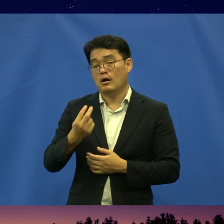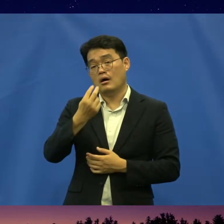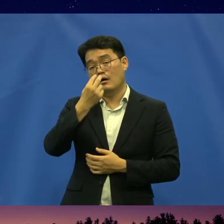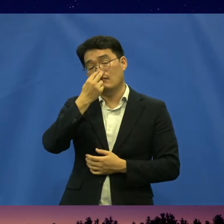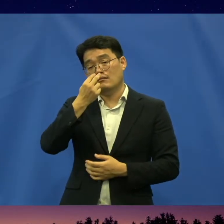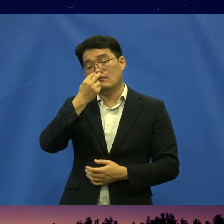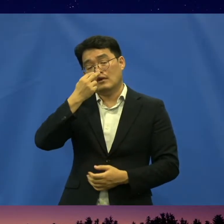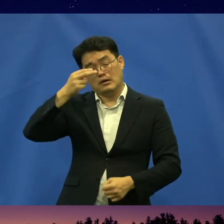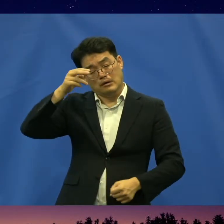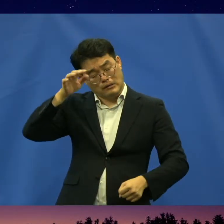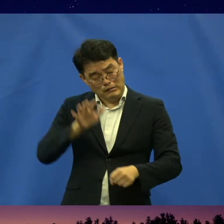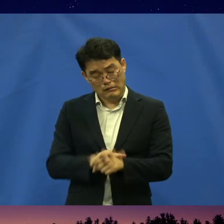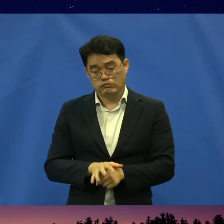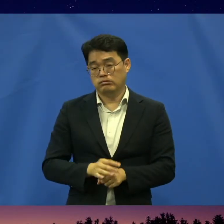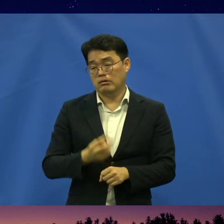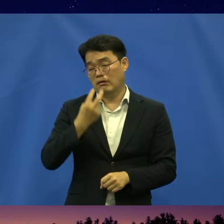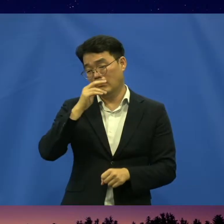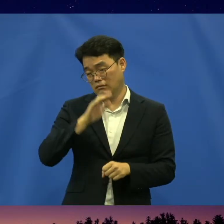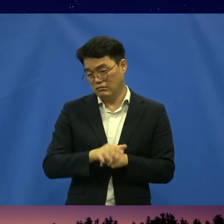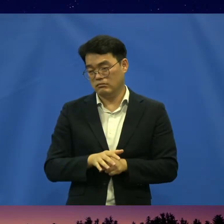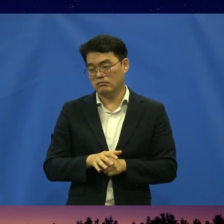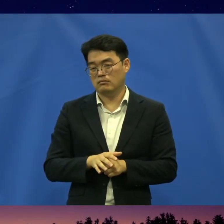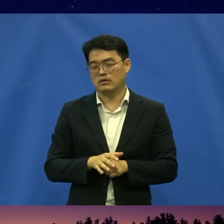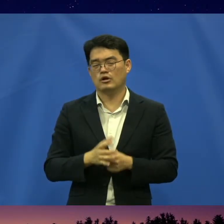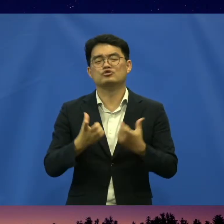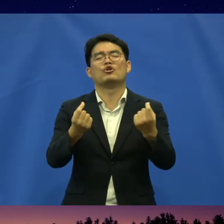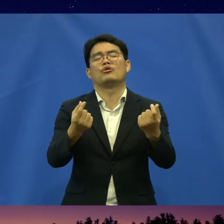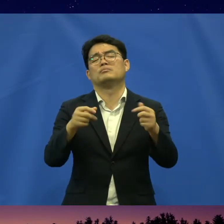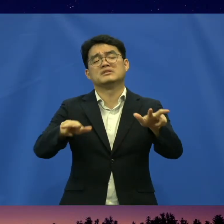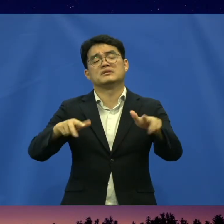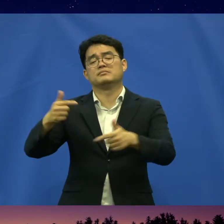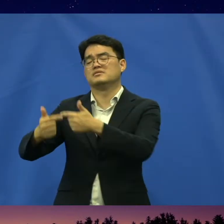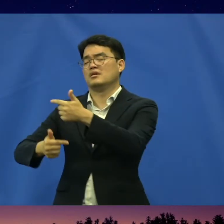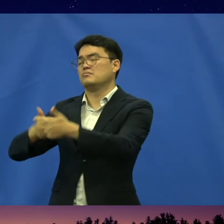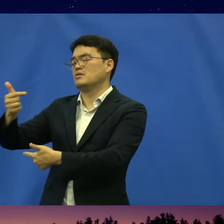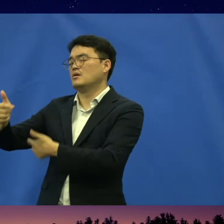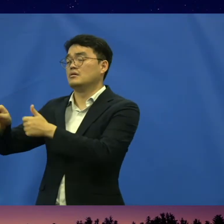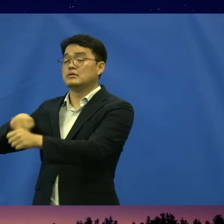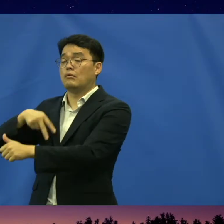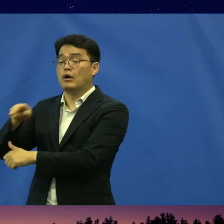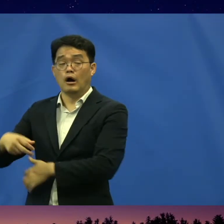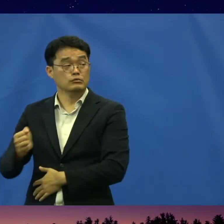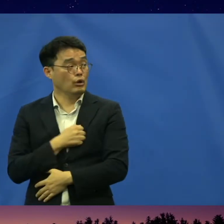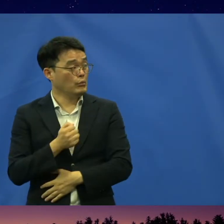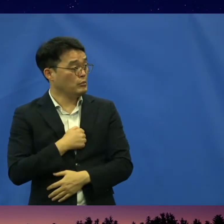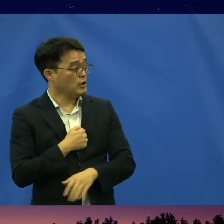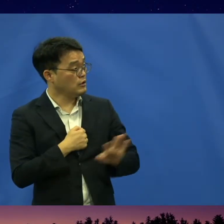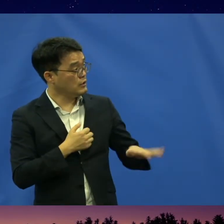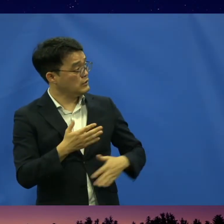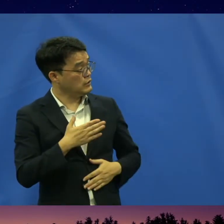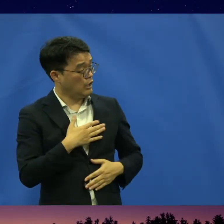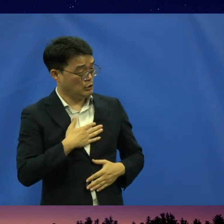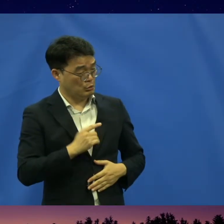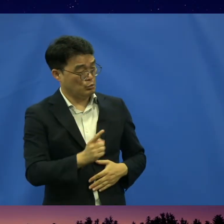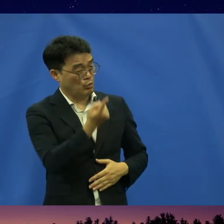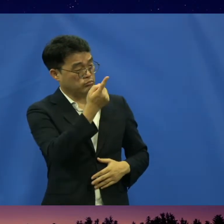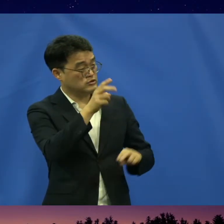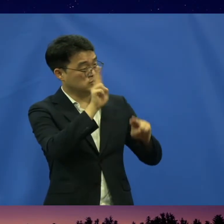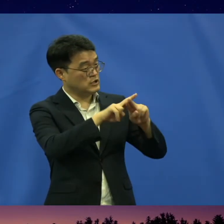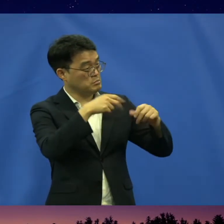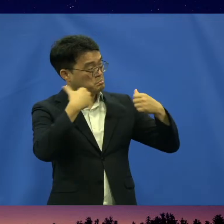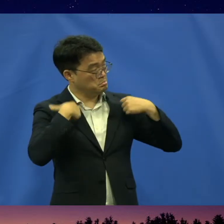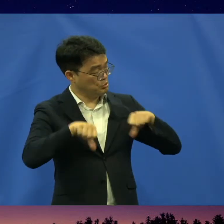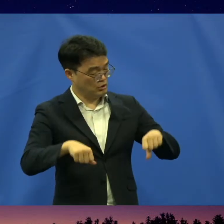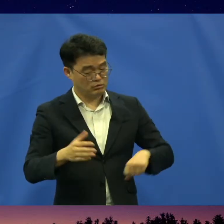막히겠어요. 지금도 헤매하는 지금 답답한 거예요. 답답할 정도가 아니고 모든 걸 포기하고 싶은 거죠.